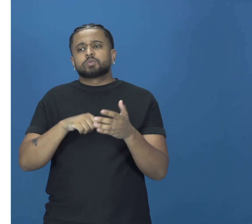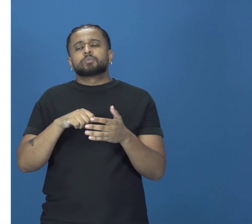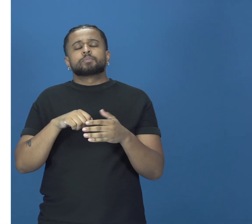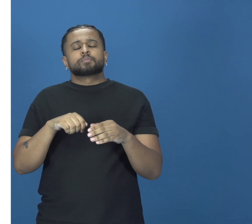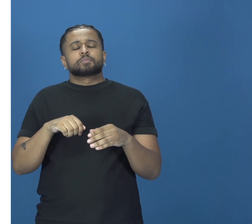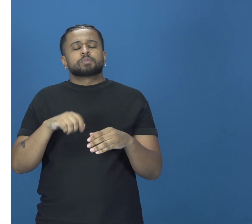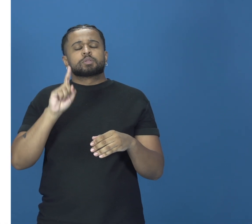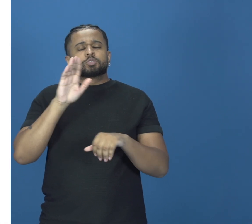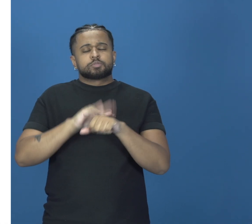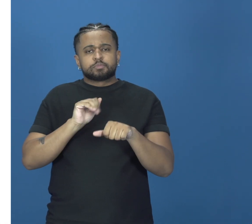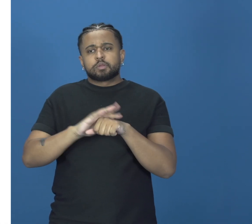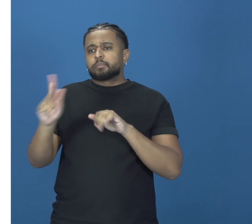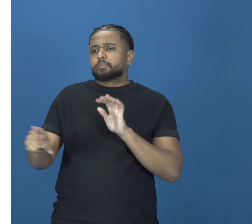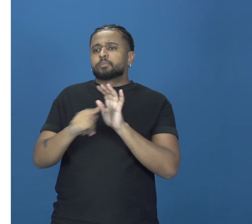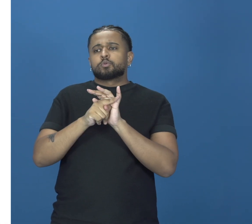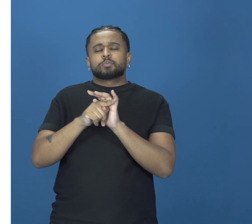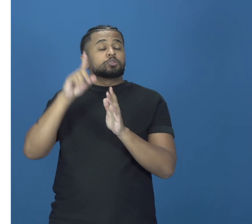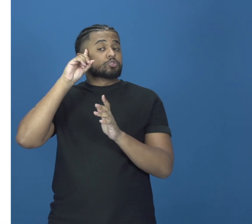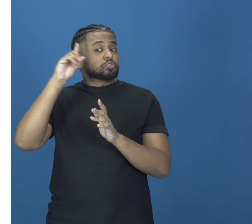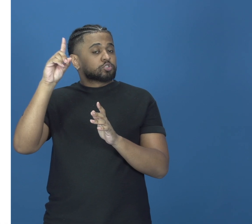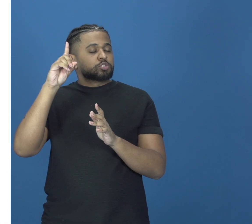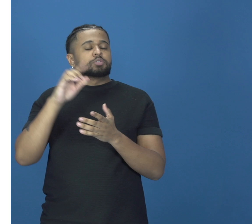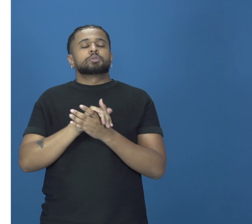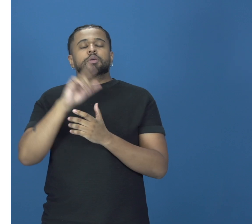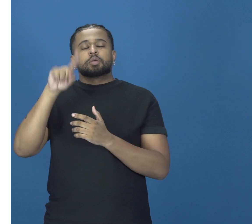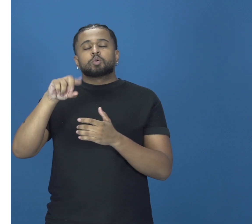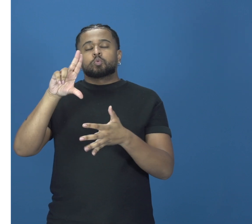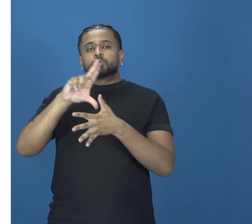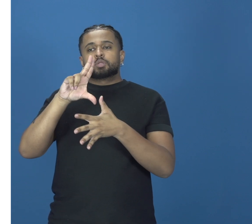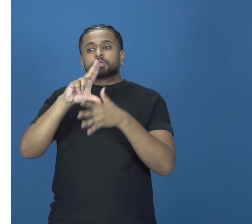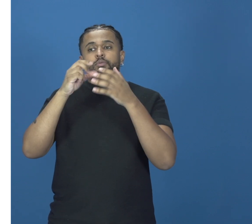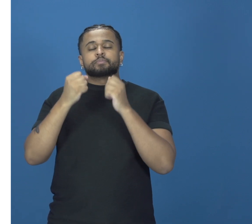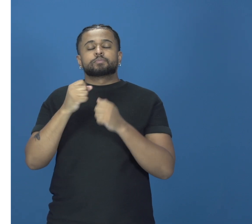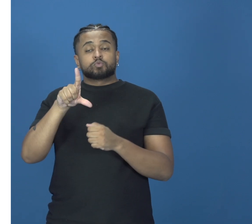matrícula, em convocação própria e em data a ser estipulada pela UNILA.